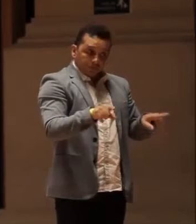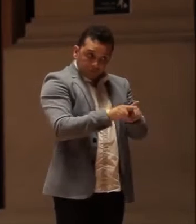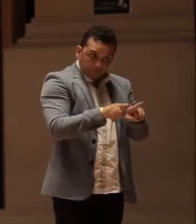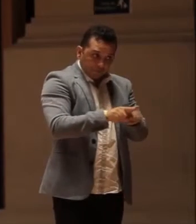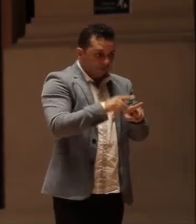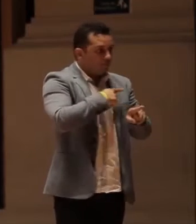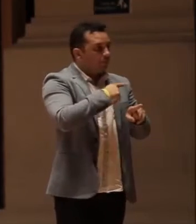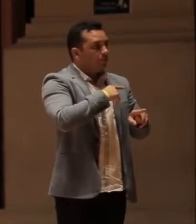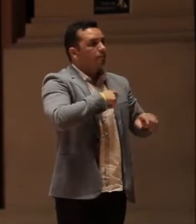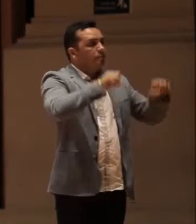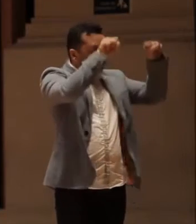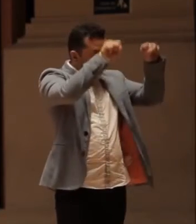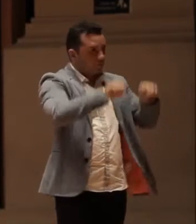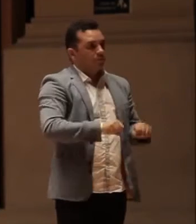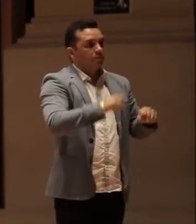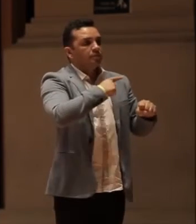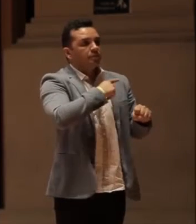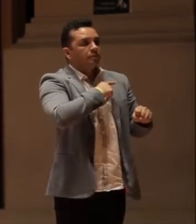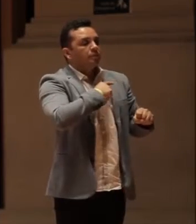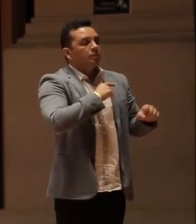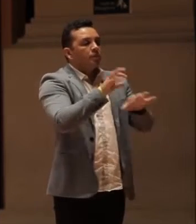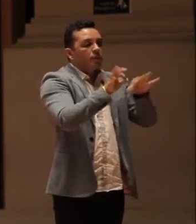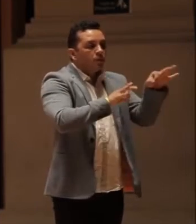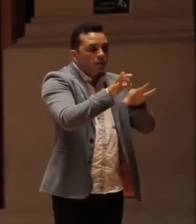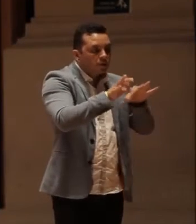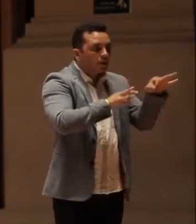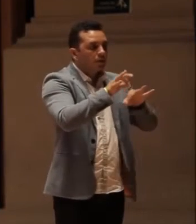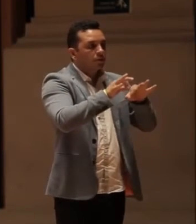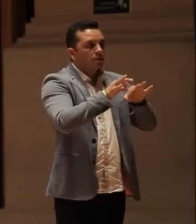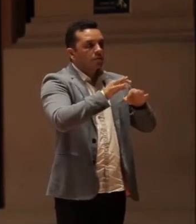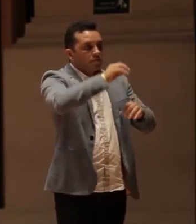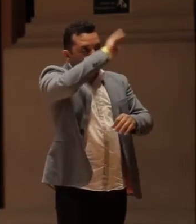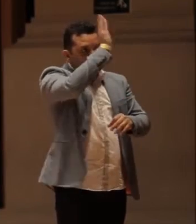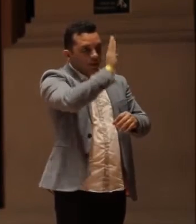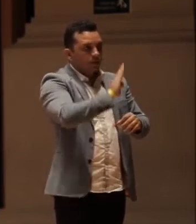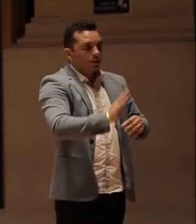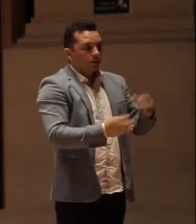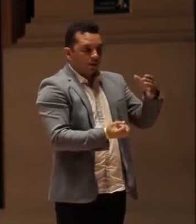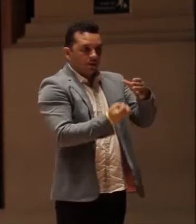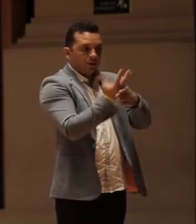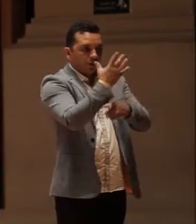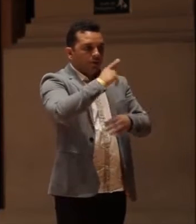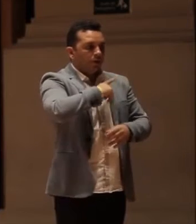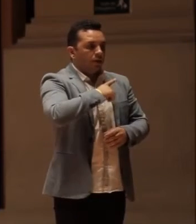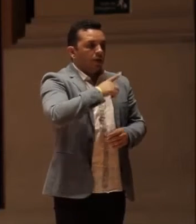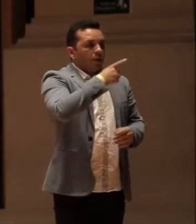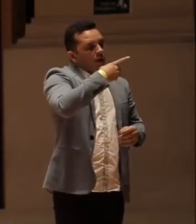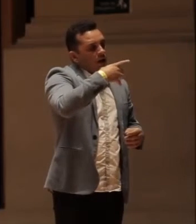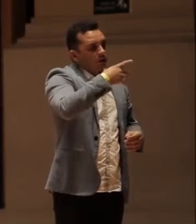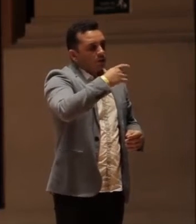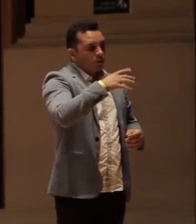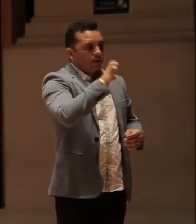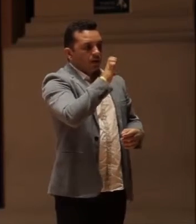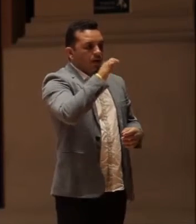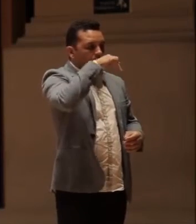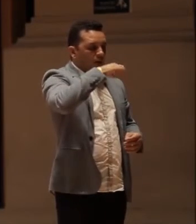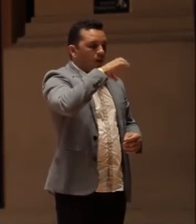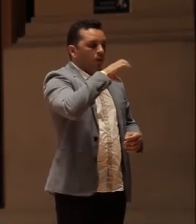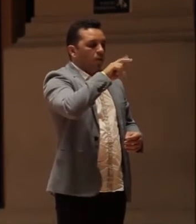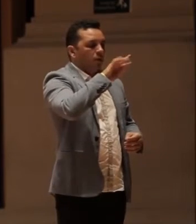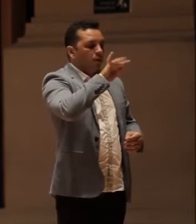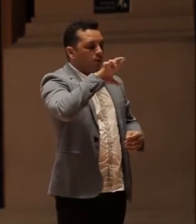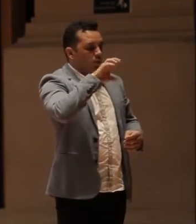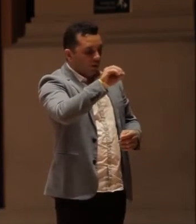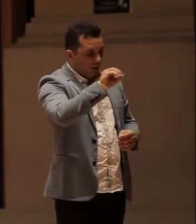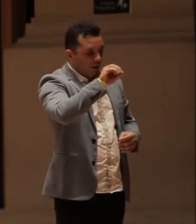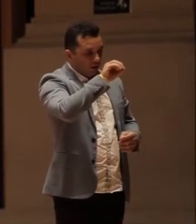programa Incubadoras Brasil Criativo. Serão 14 incubadoras em diferentes capitais do Brasil, levando apoio